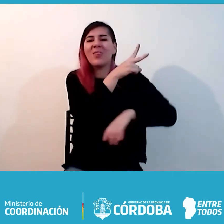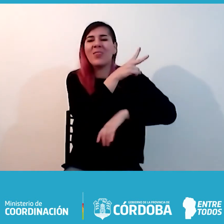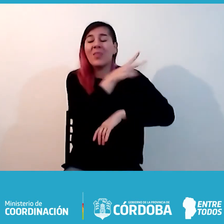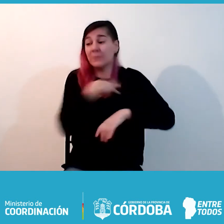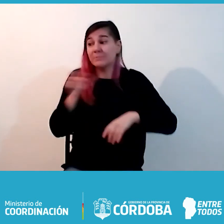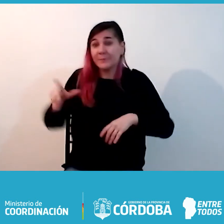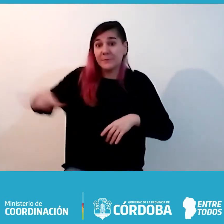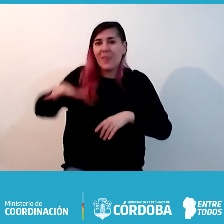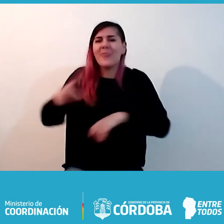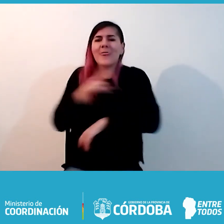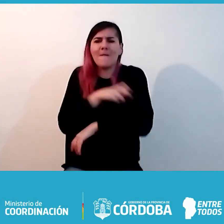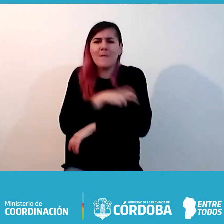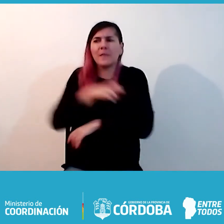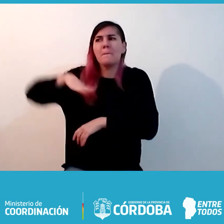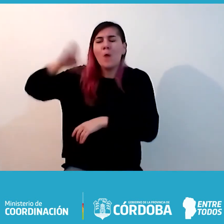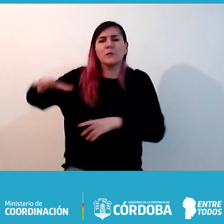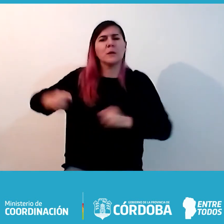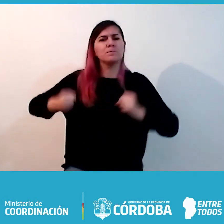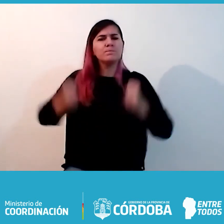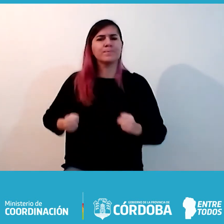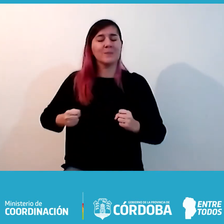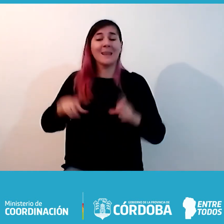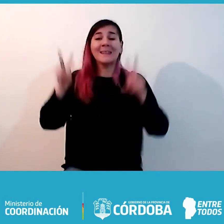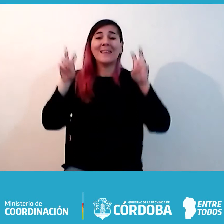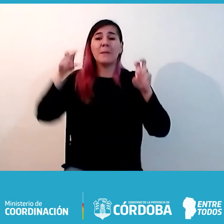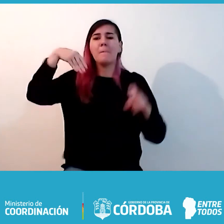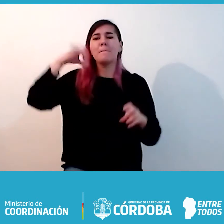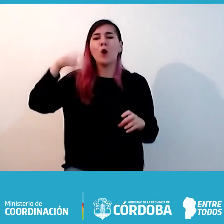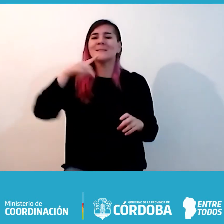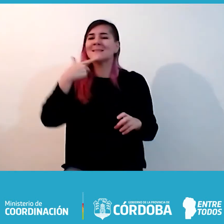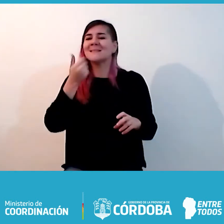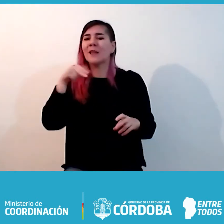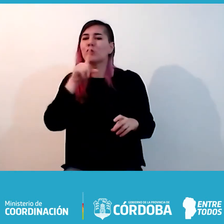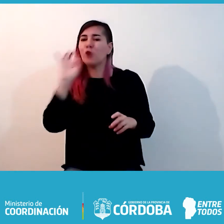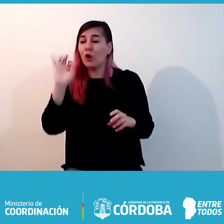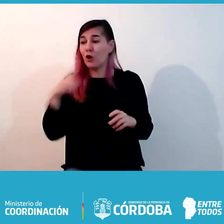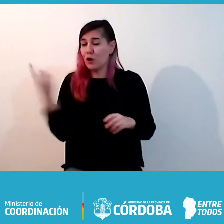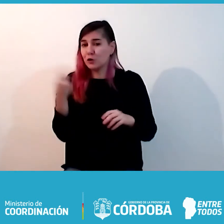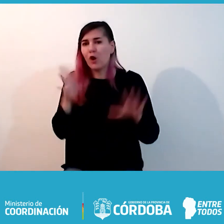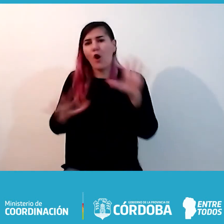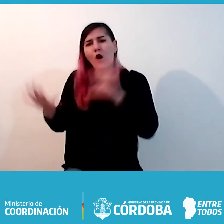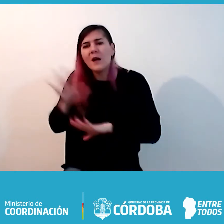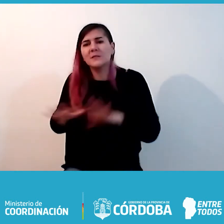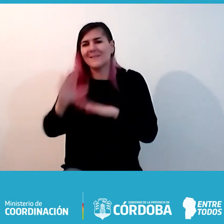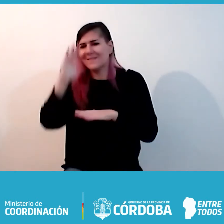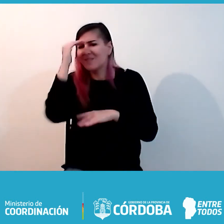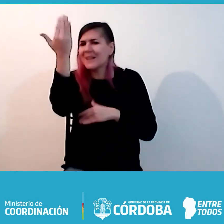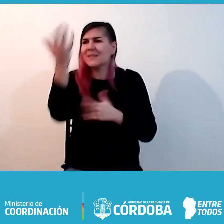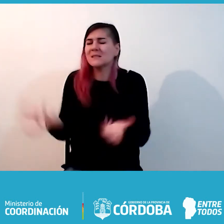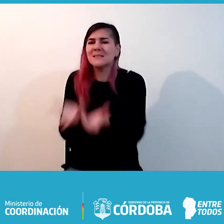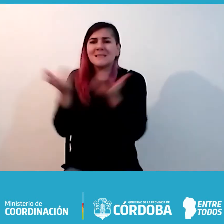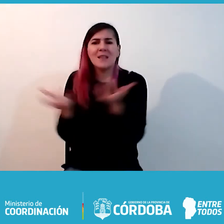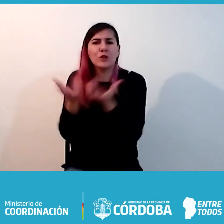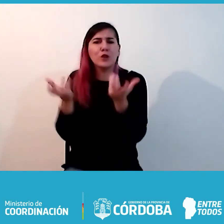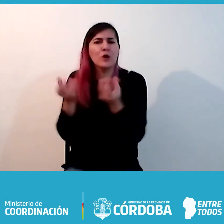y resisten por caso antes Monsanto. Fuimos también quienes nos organizamos anti-incendio que nos dejan en esta situación de